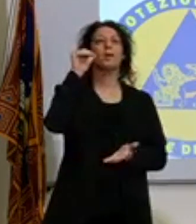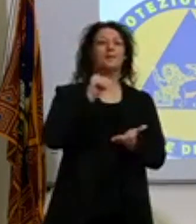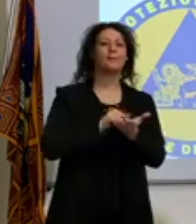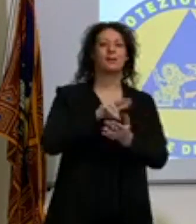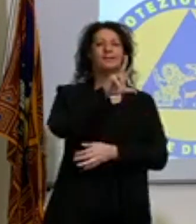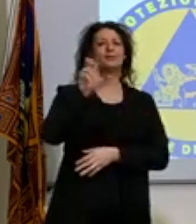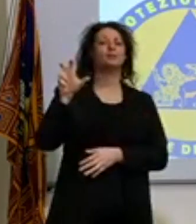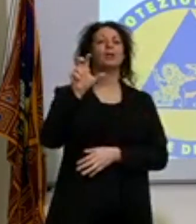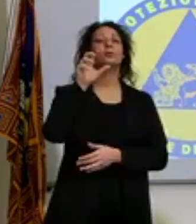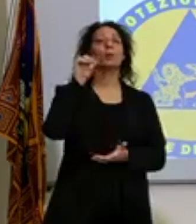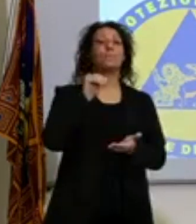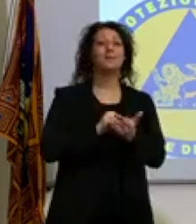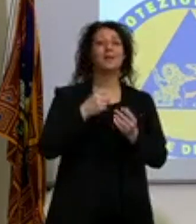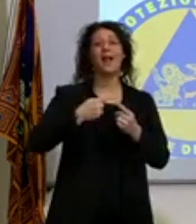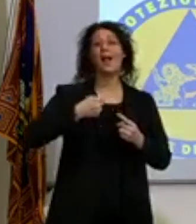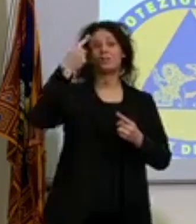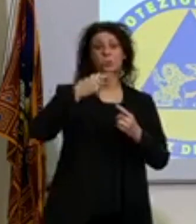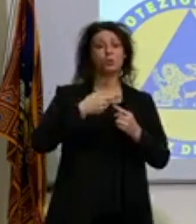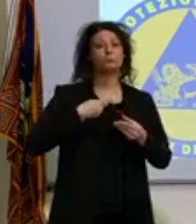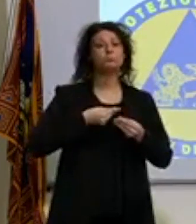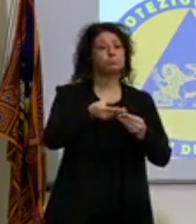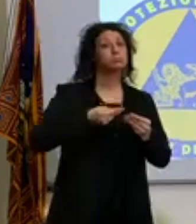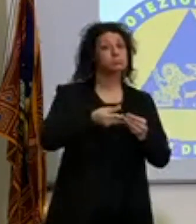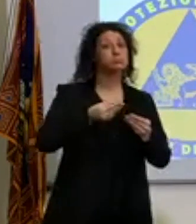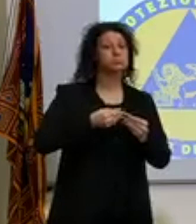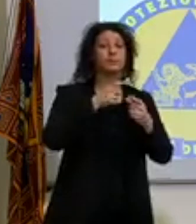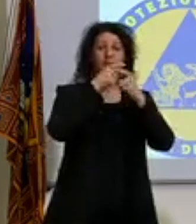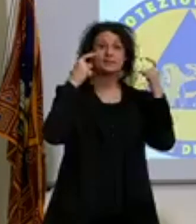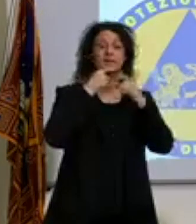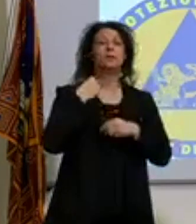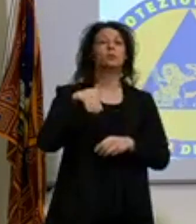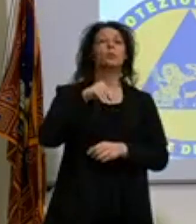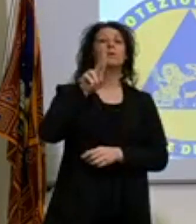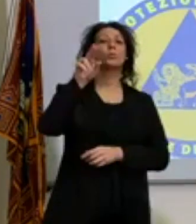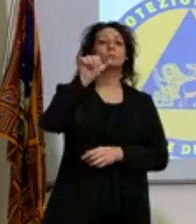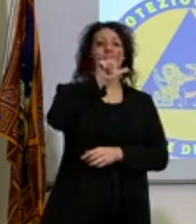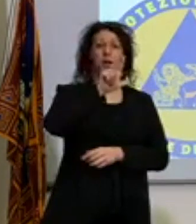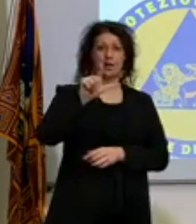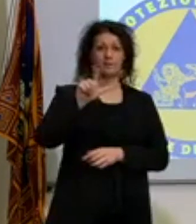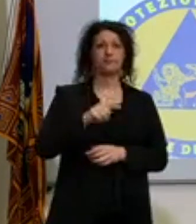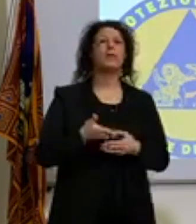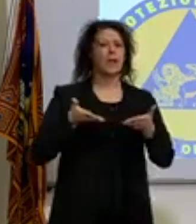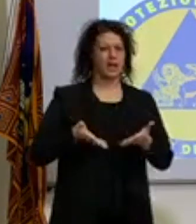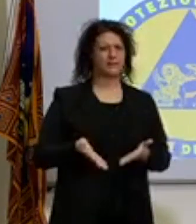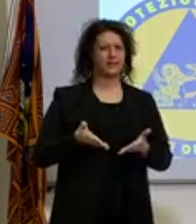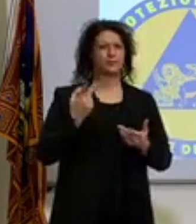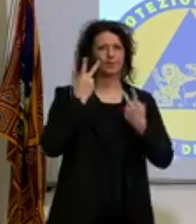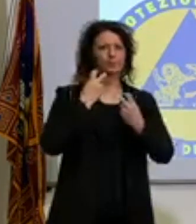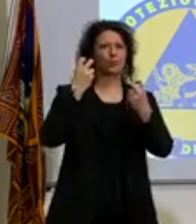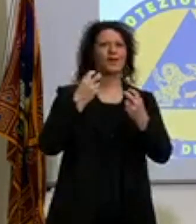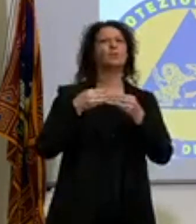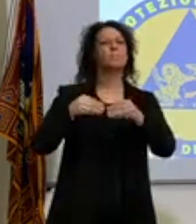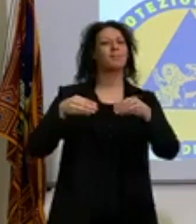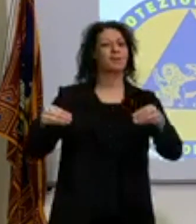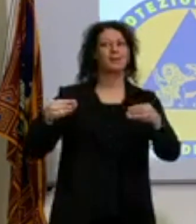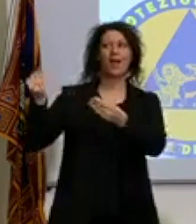250.000-300.000 dispositivi al giorno, adesso c'è offerta di materiale, a differenza di 10 giorni fa,